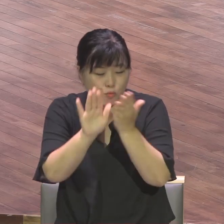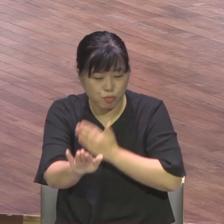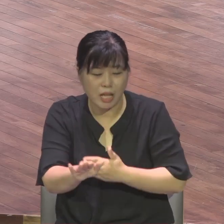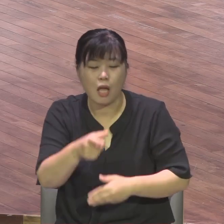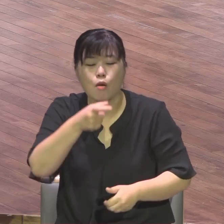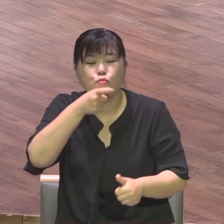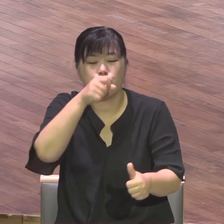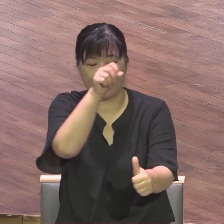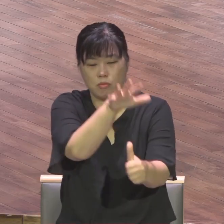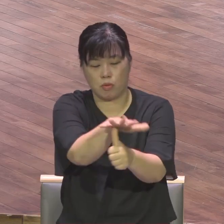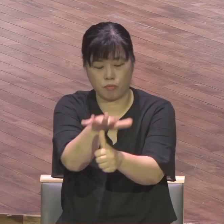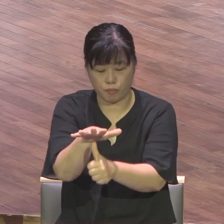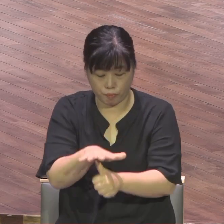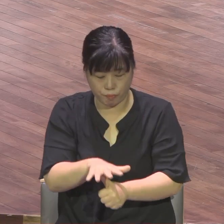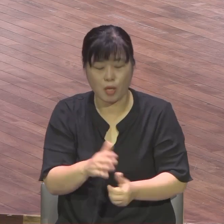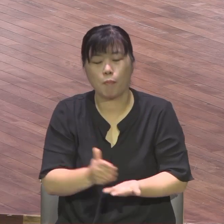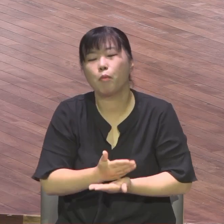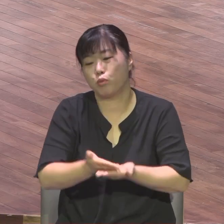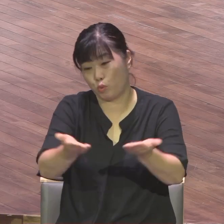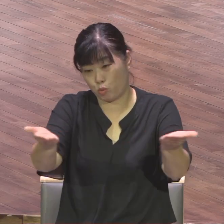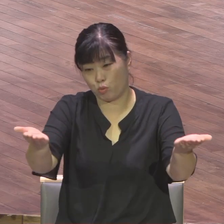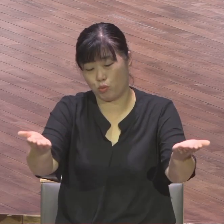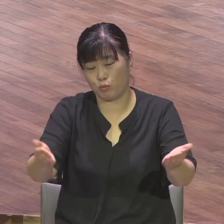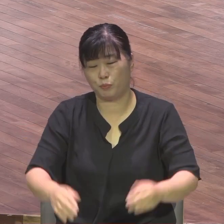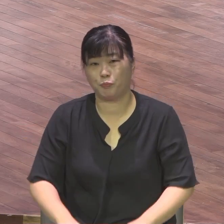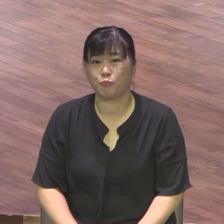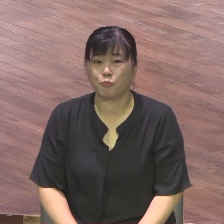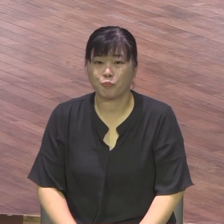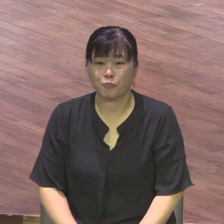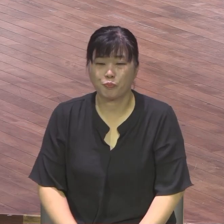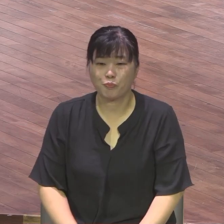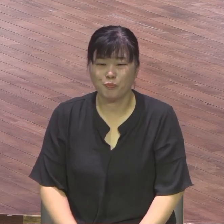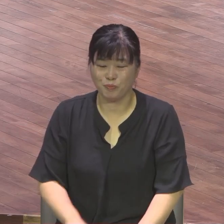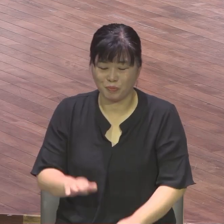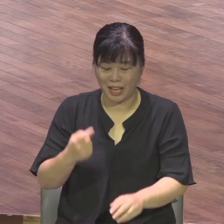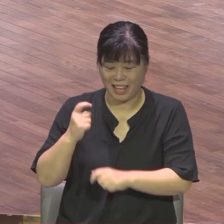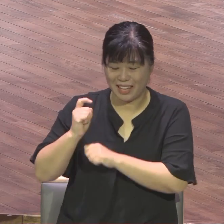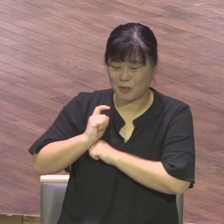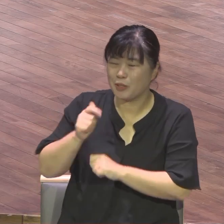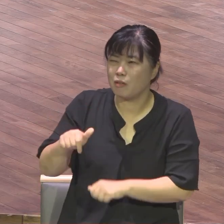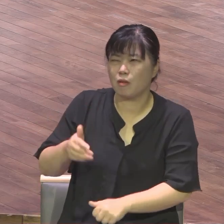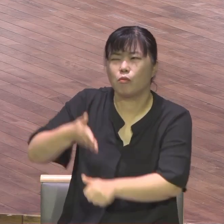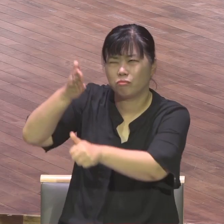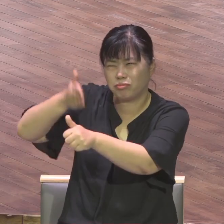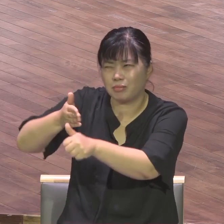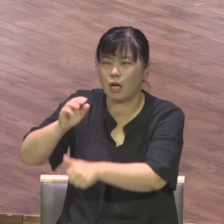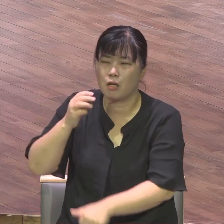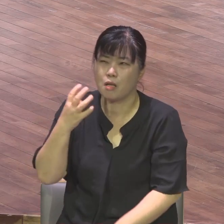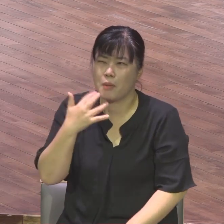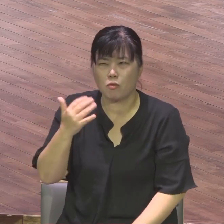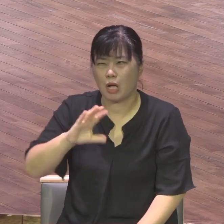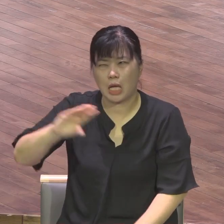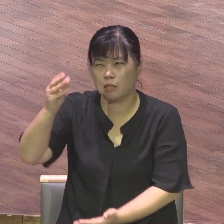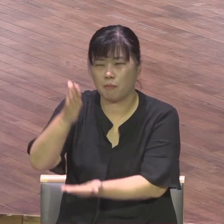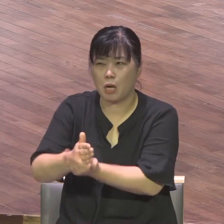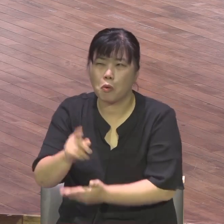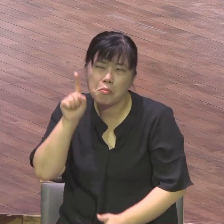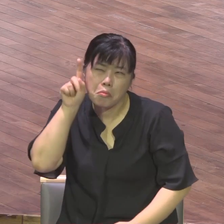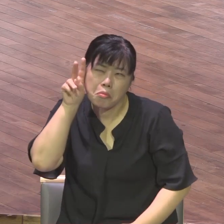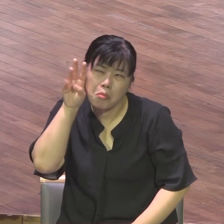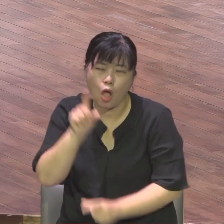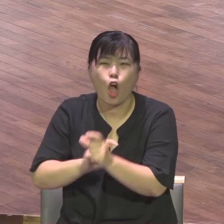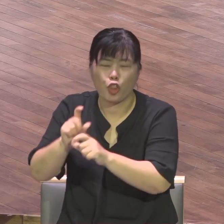기간 동안 베드로가 얼마나 며칠 더 있으면서 확실하게 예수가 그리스도라고 팀사역을